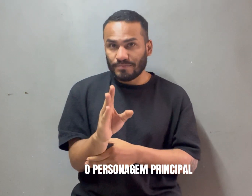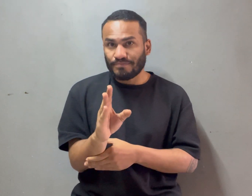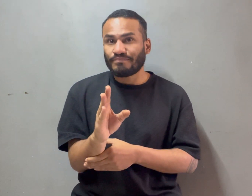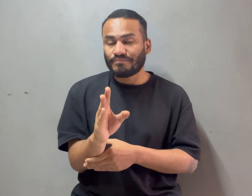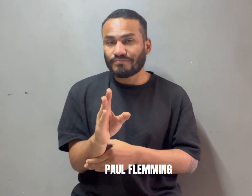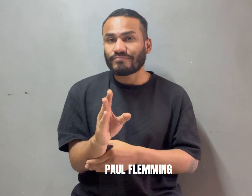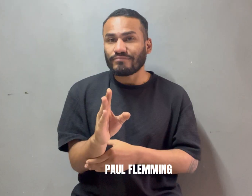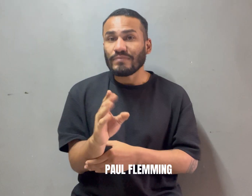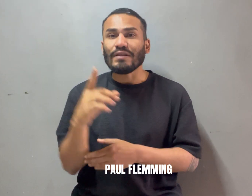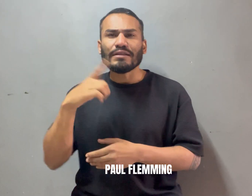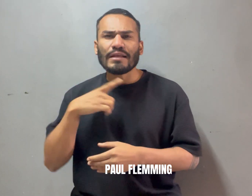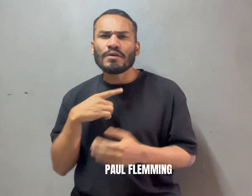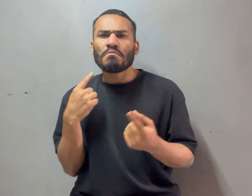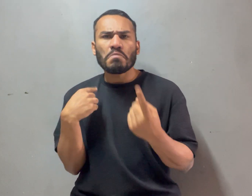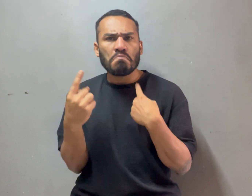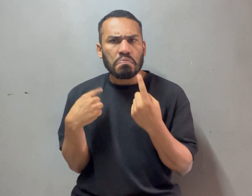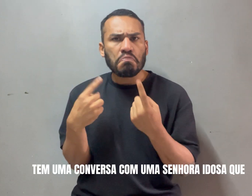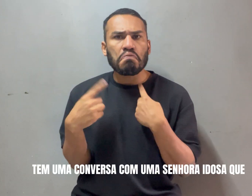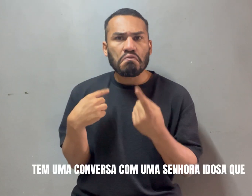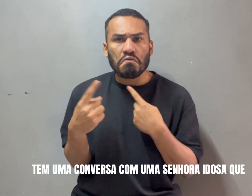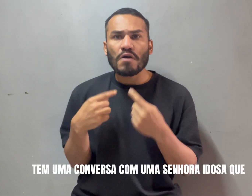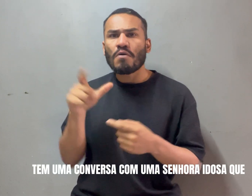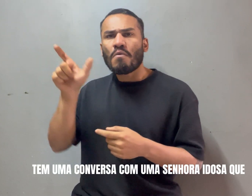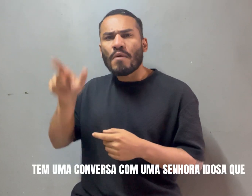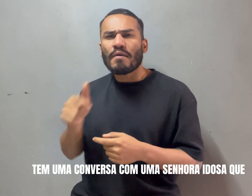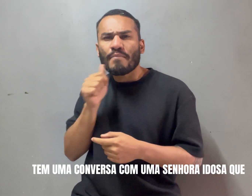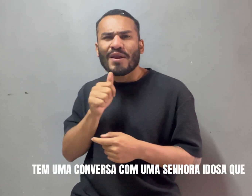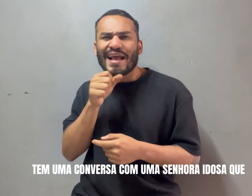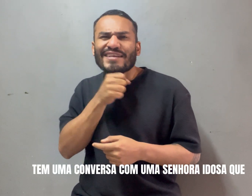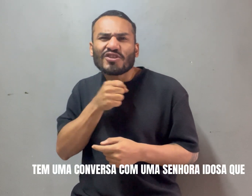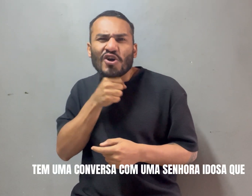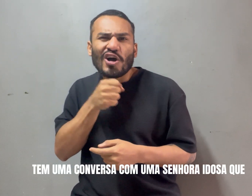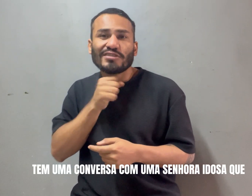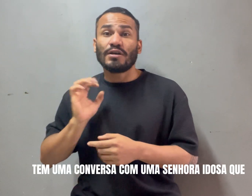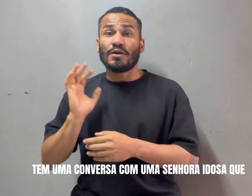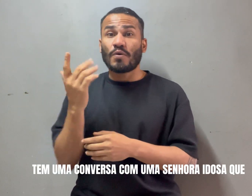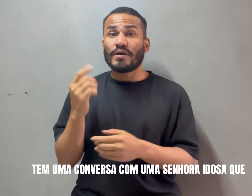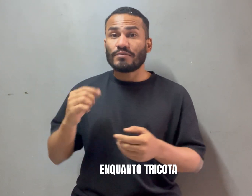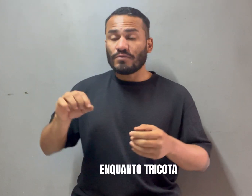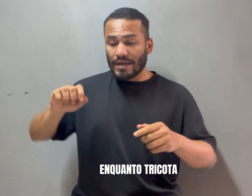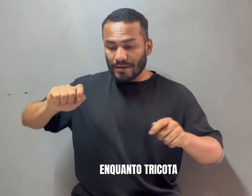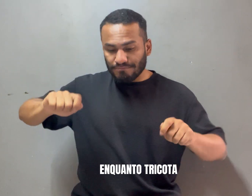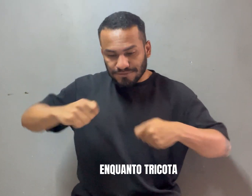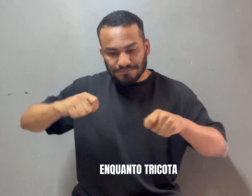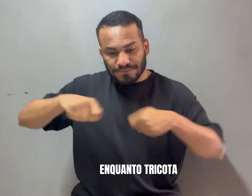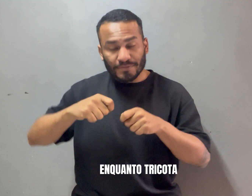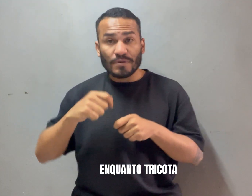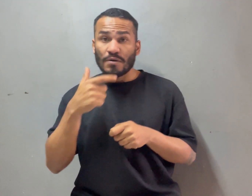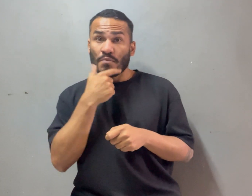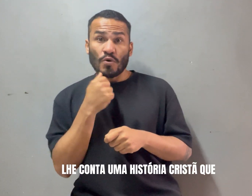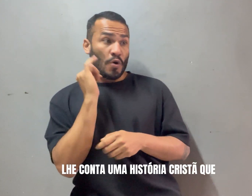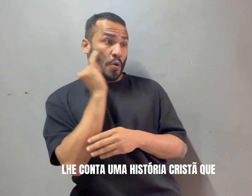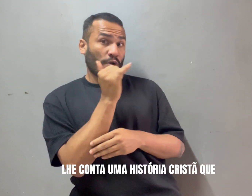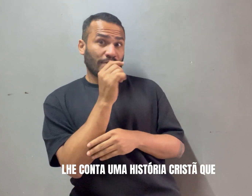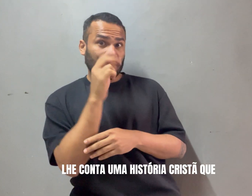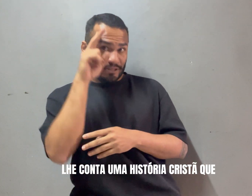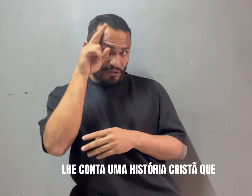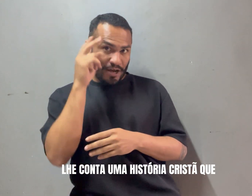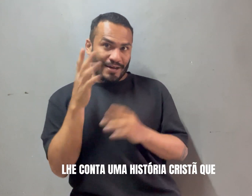principal, Paul Fleming, tem uma conversa com uma senhora idosa que, enquanto tricota, lhe conta uma história